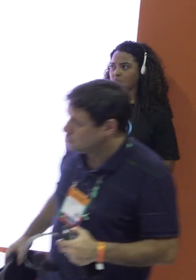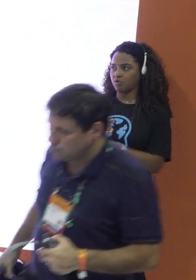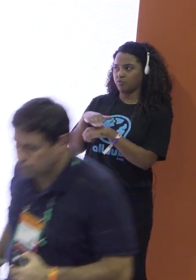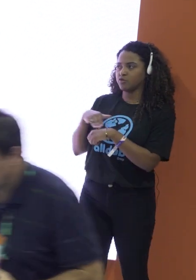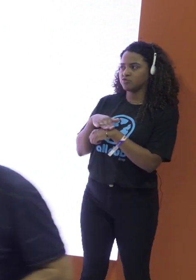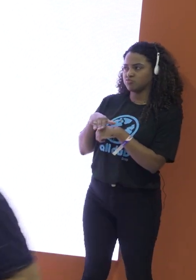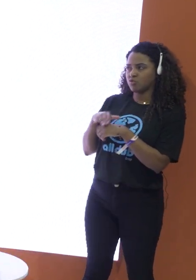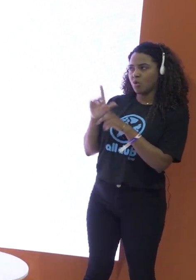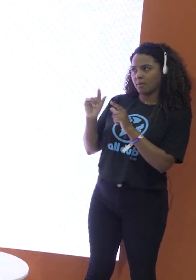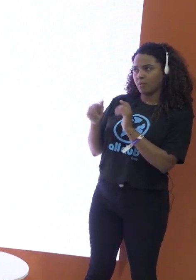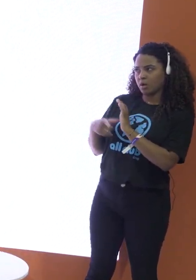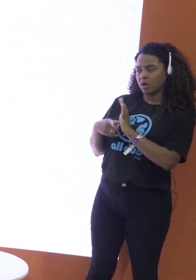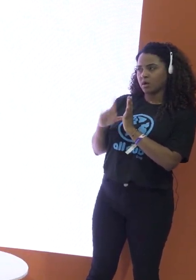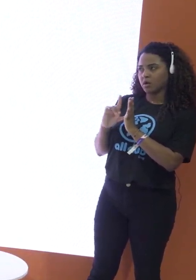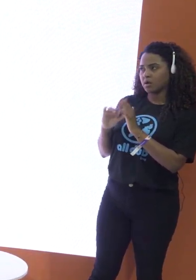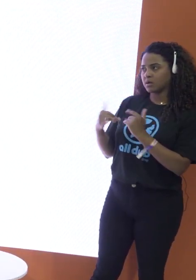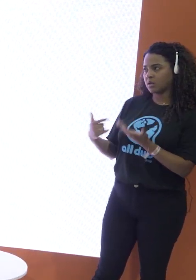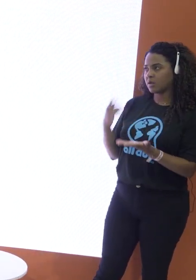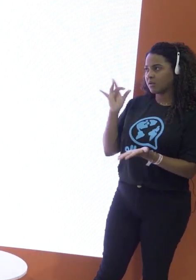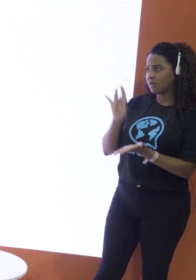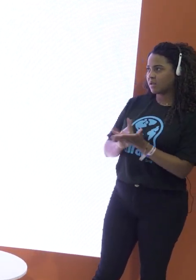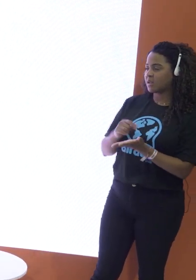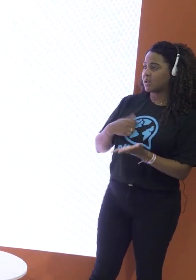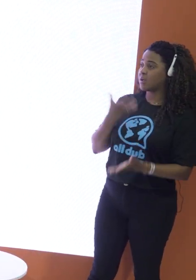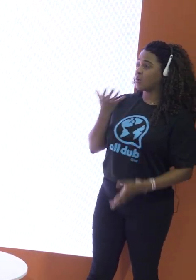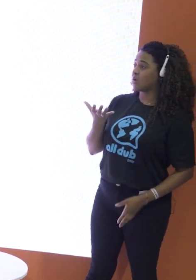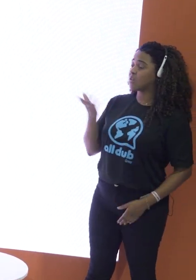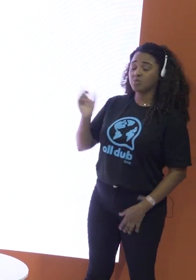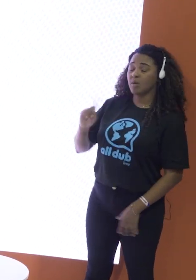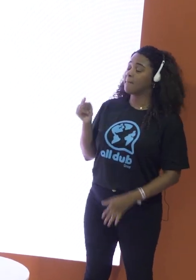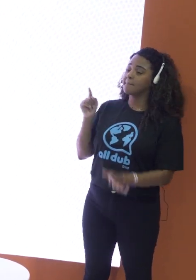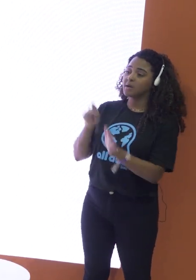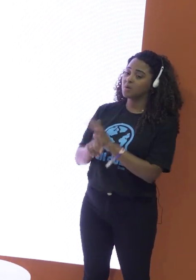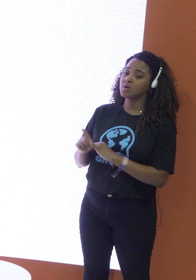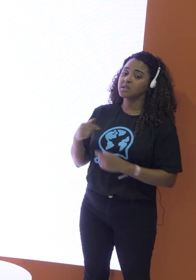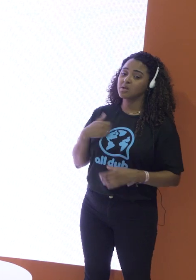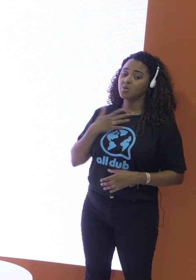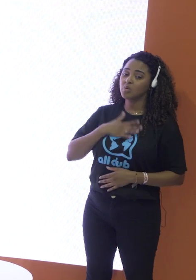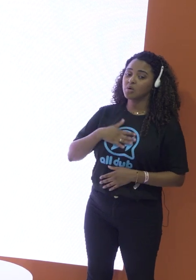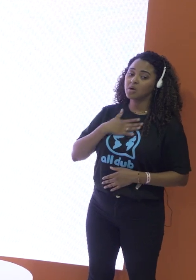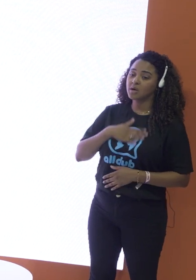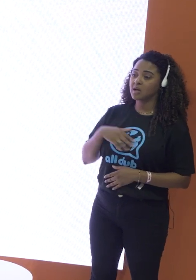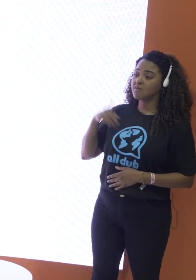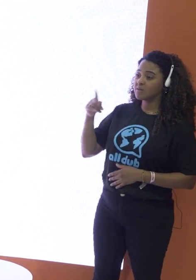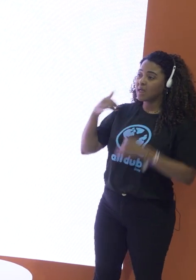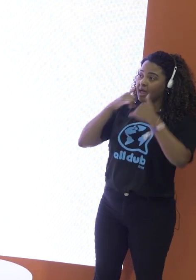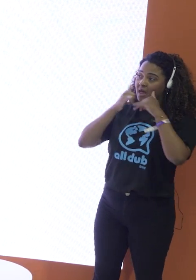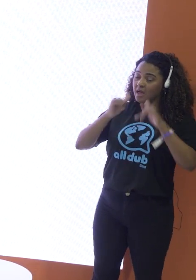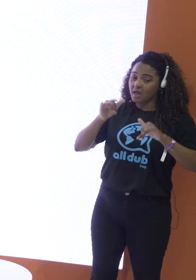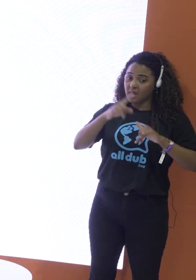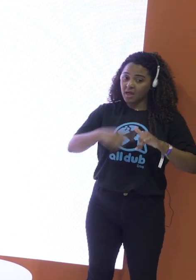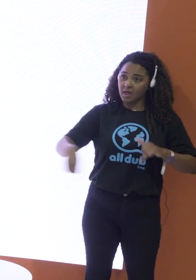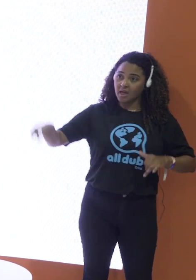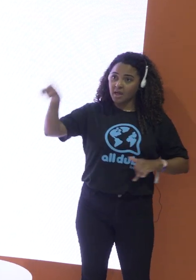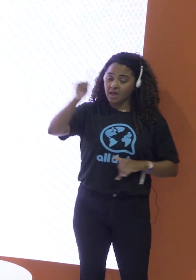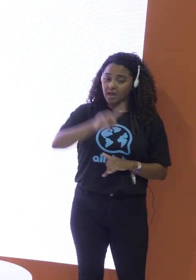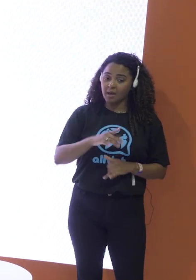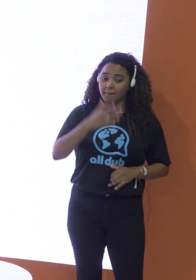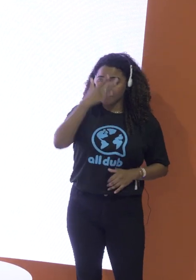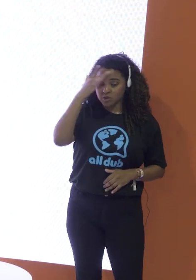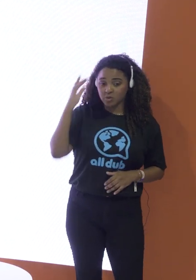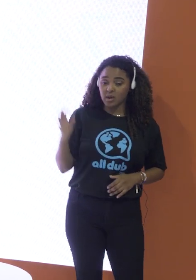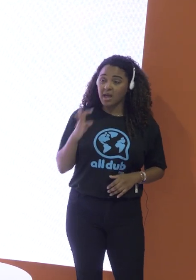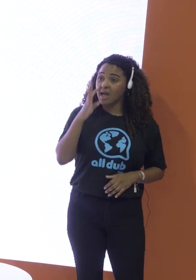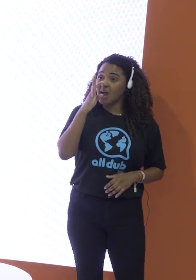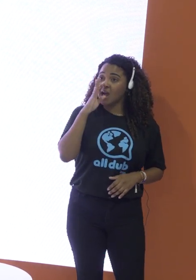né? E, na verdade, eu gostaria que você... Não é uma pergunta. Eu gostaria que você mandasse uma mensagem para quem está assistindo a gente, né?